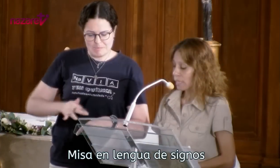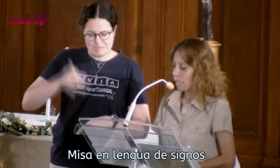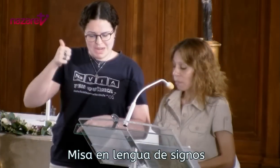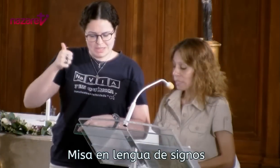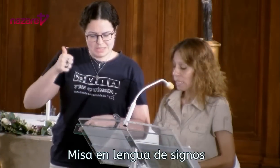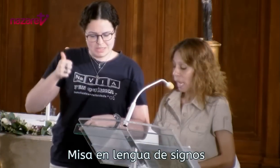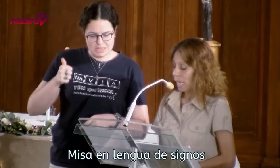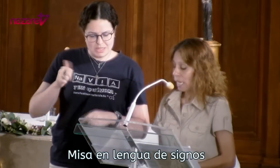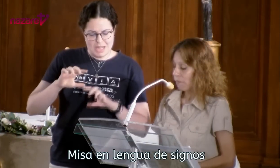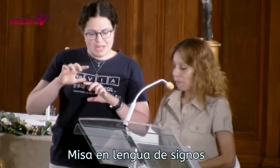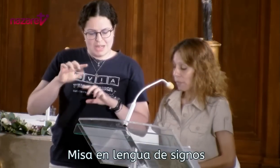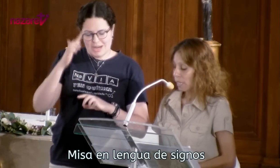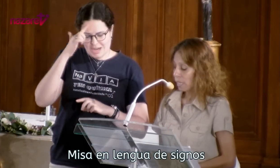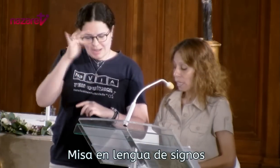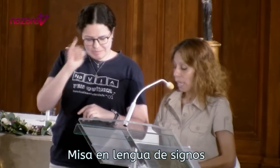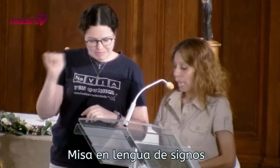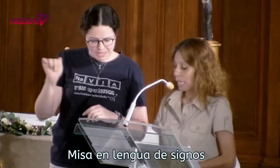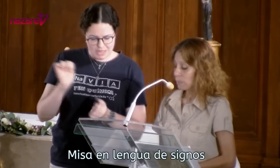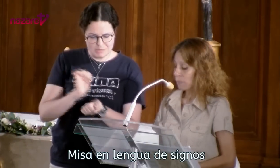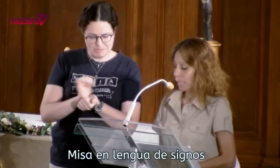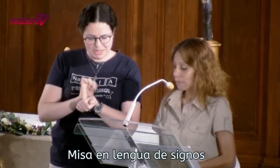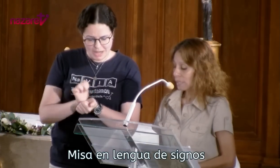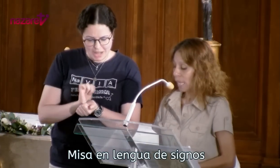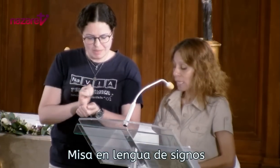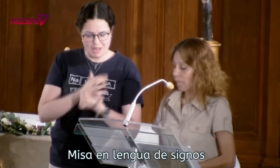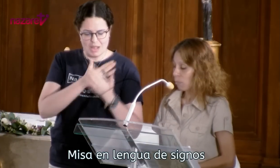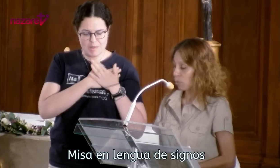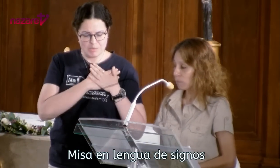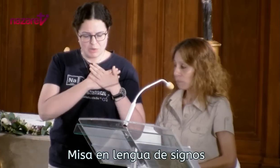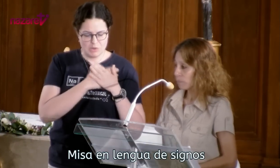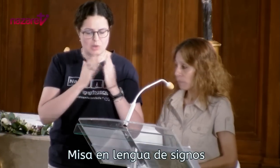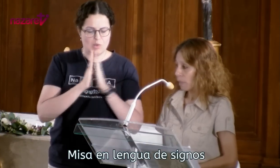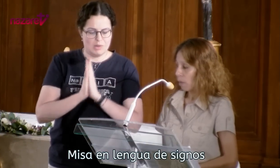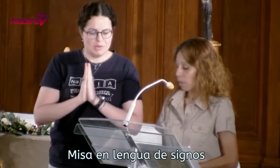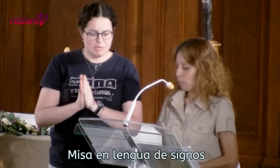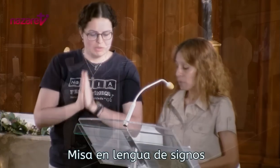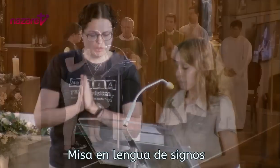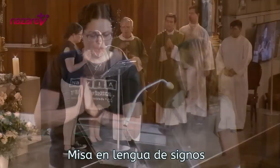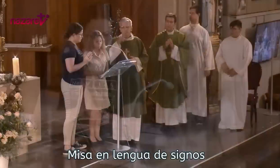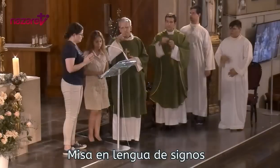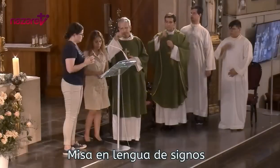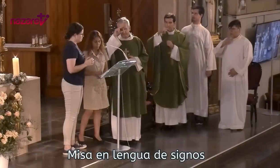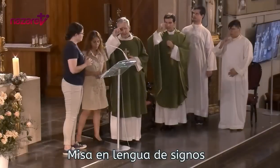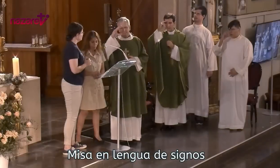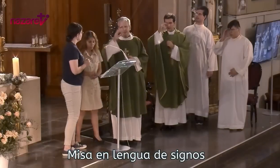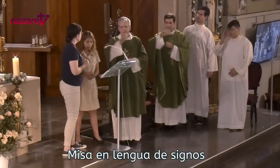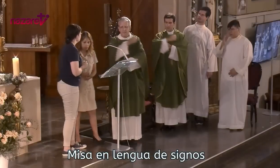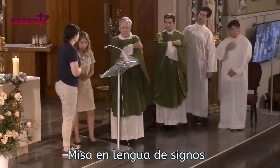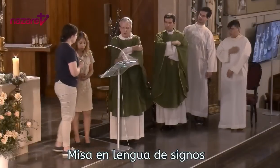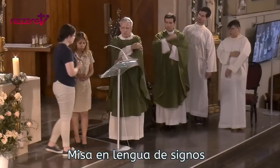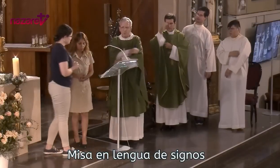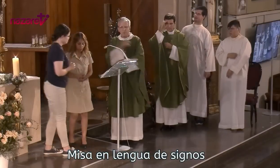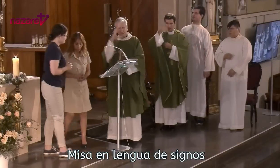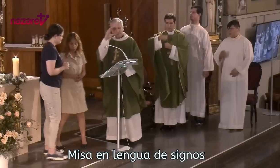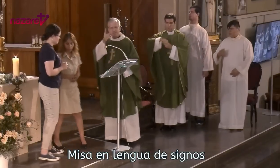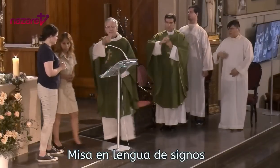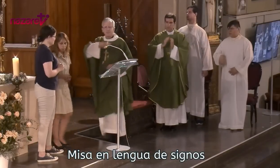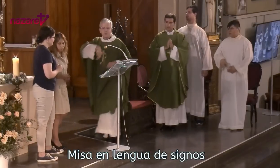más en la fe, en la esperanza y el amor. Oremos. Padre de los pobres,